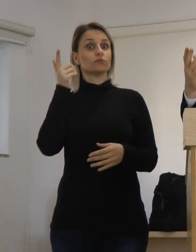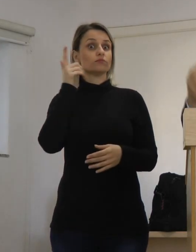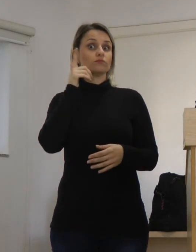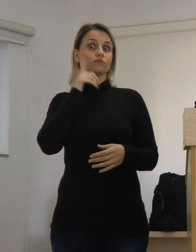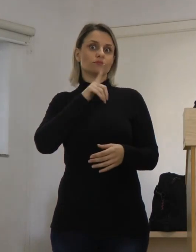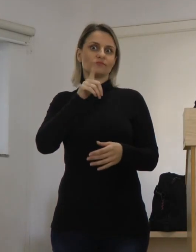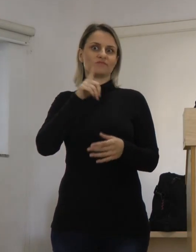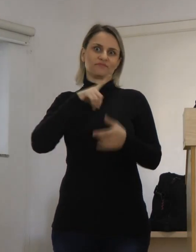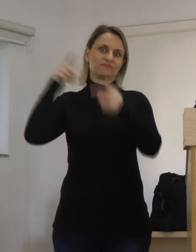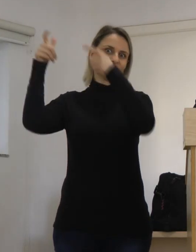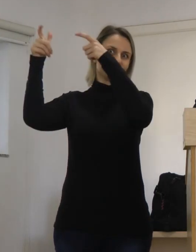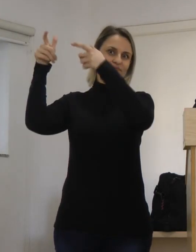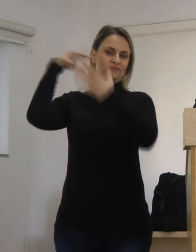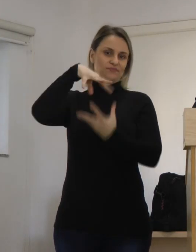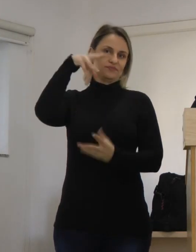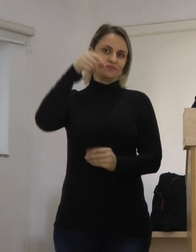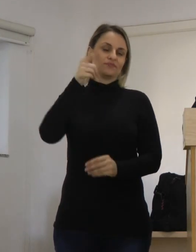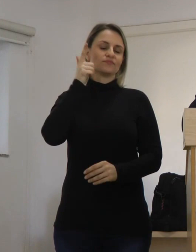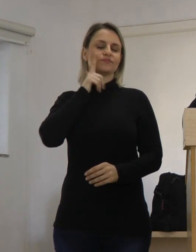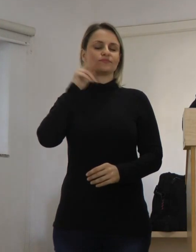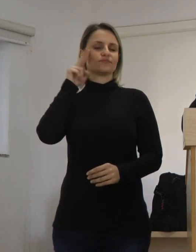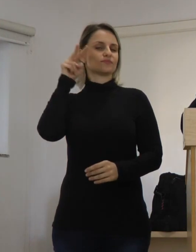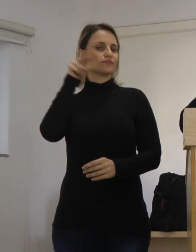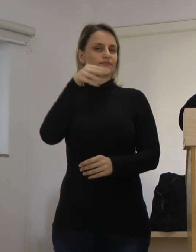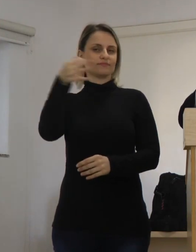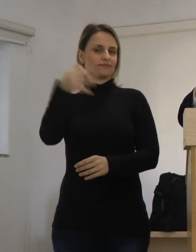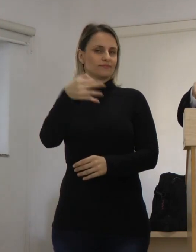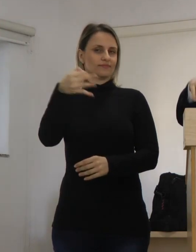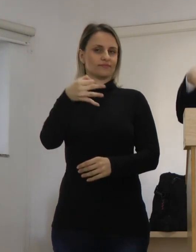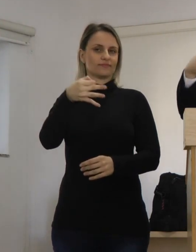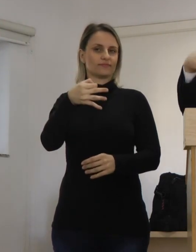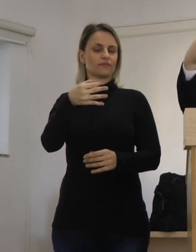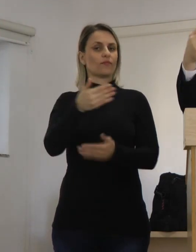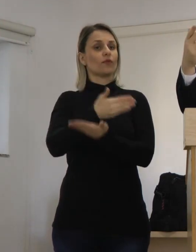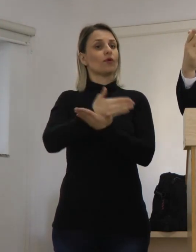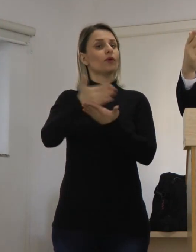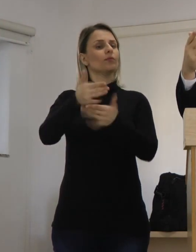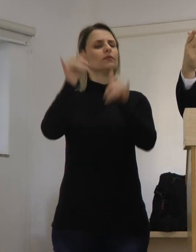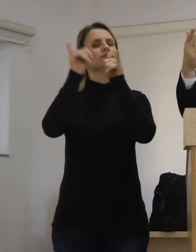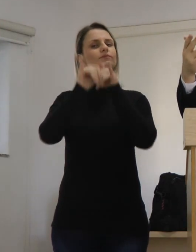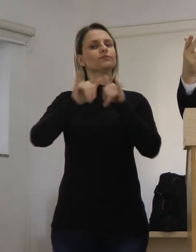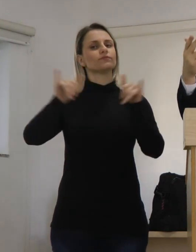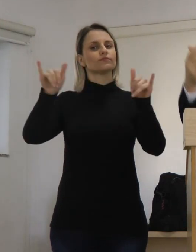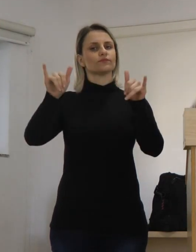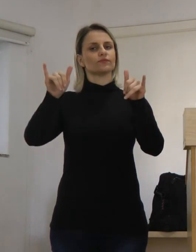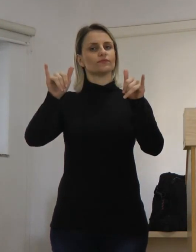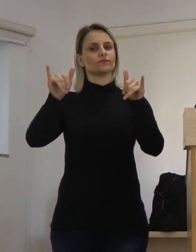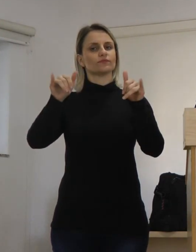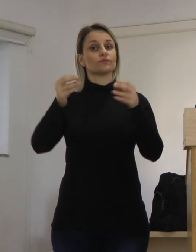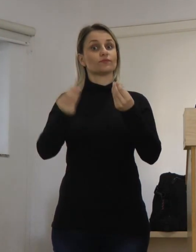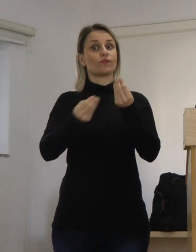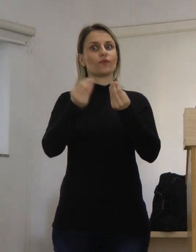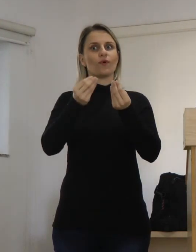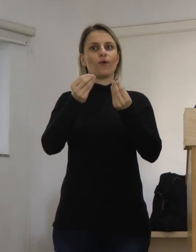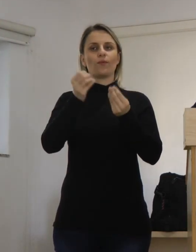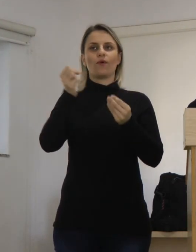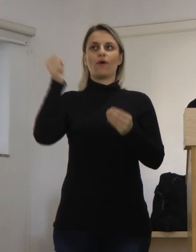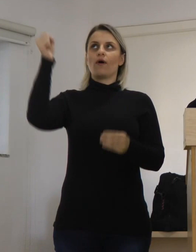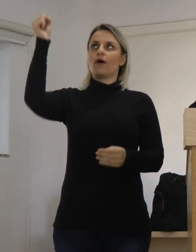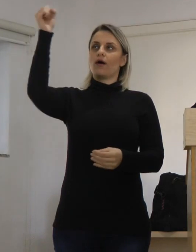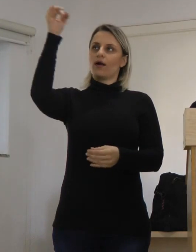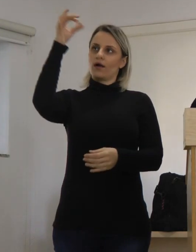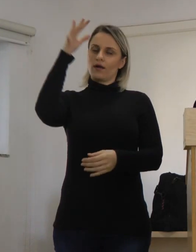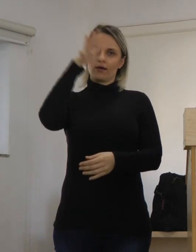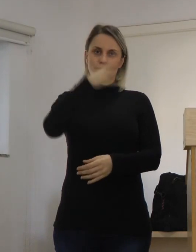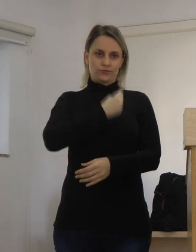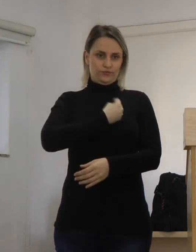mundo espiritual, vai nos falar sobre essa doutrina que lhe clareou a vida aqui na Terra. Percebam que é